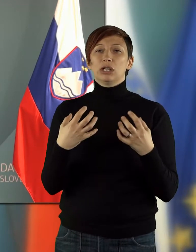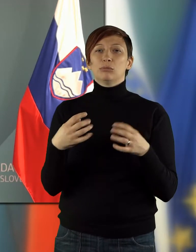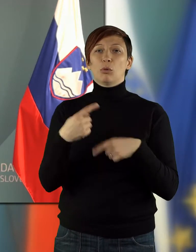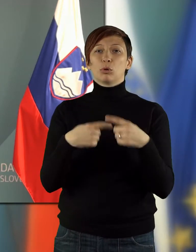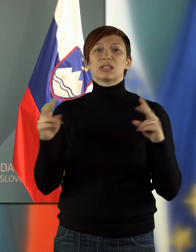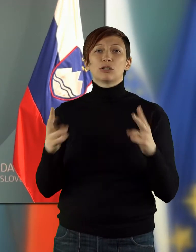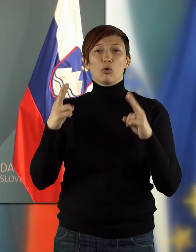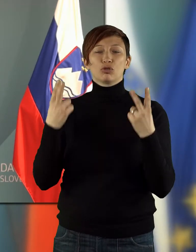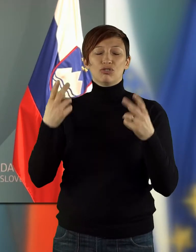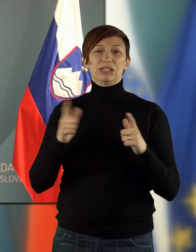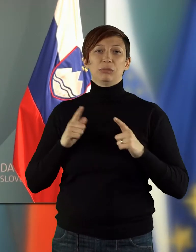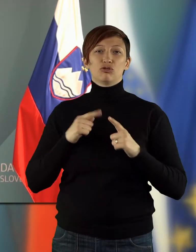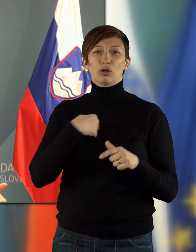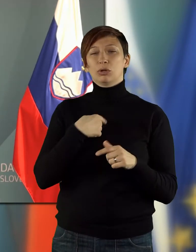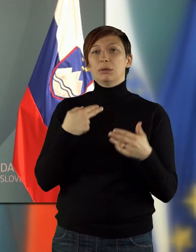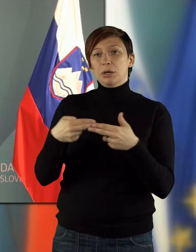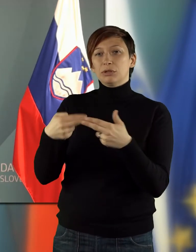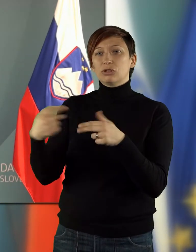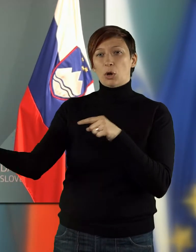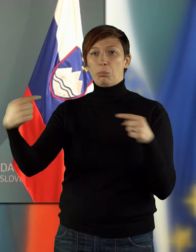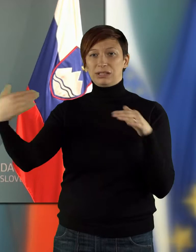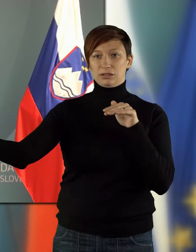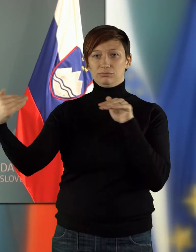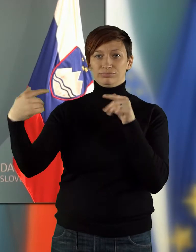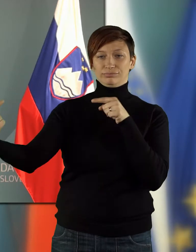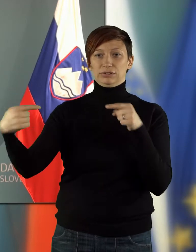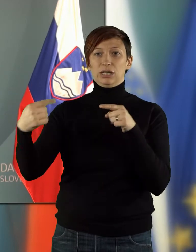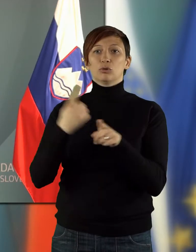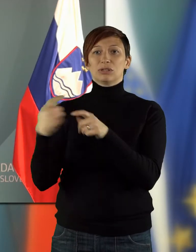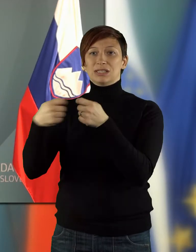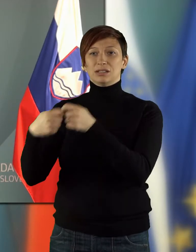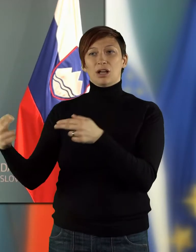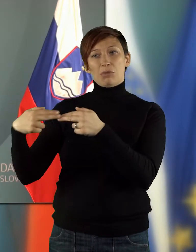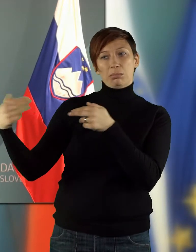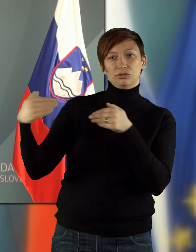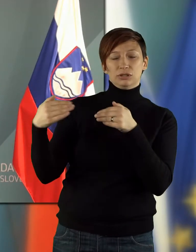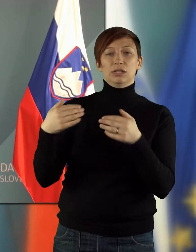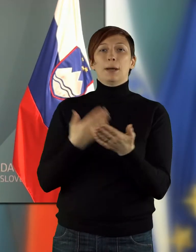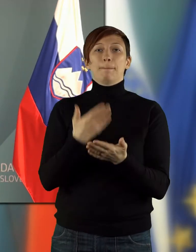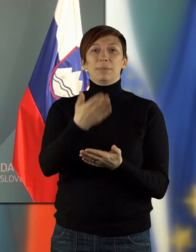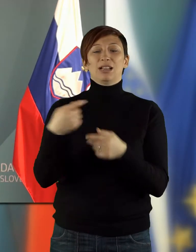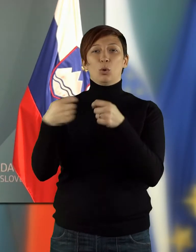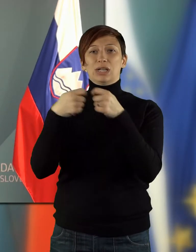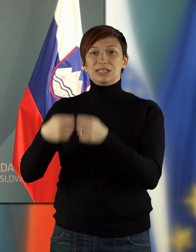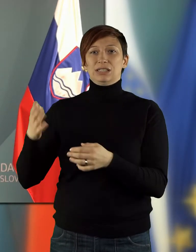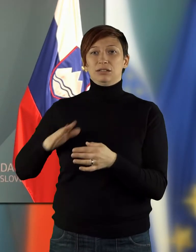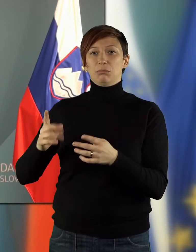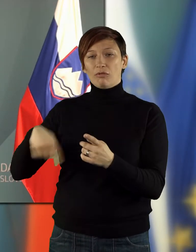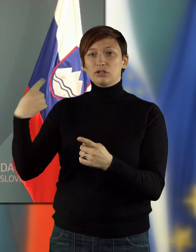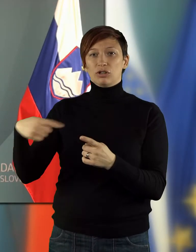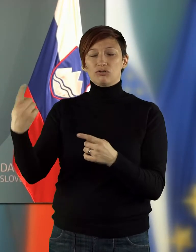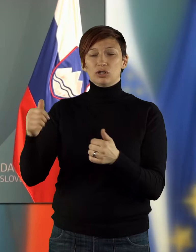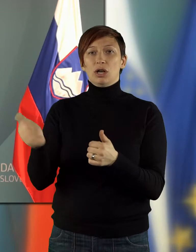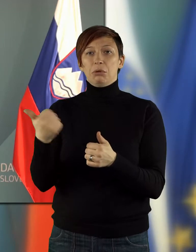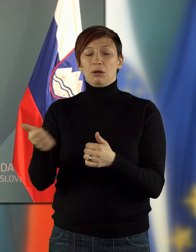želimo ta proces ponovno oživiti in pričakujem približevanja na obeh stranih, predvsem na sindikalni. Kajti predloge sindikalne strani po